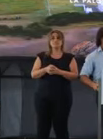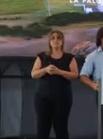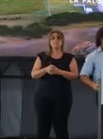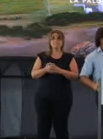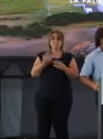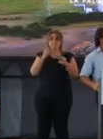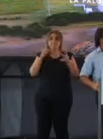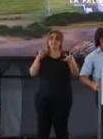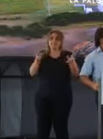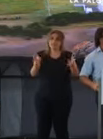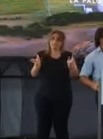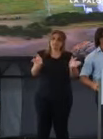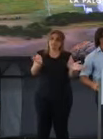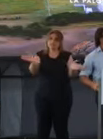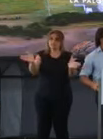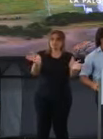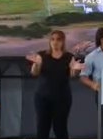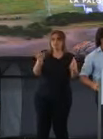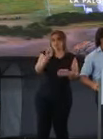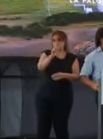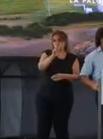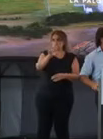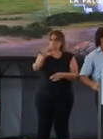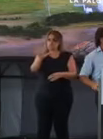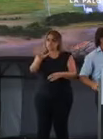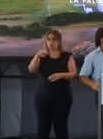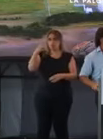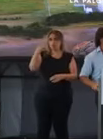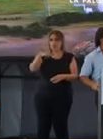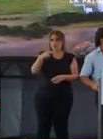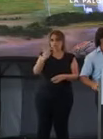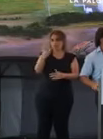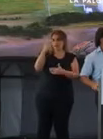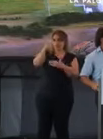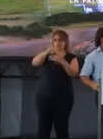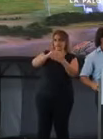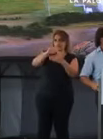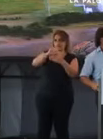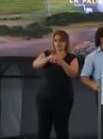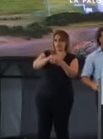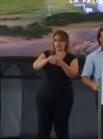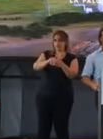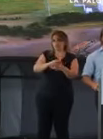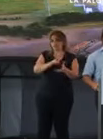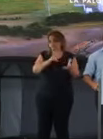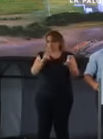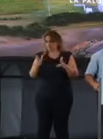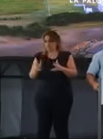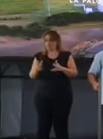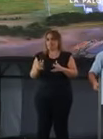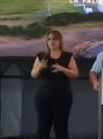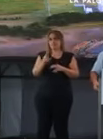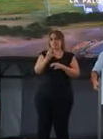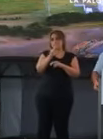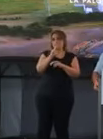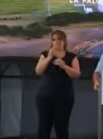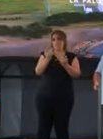a la etapa que va entre el 25 de noviembre a las 3 de la tarde y el día antes del 1 de